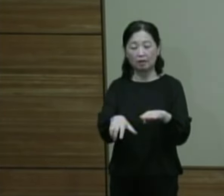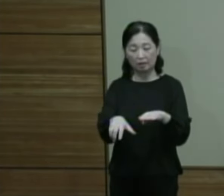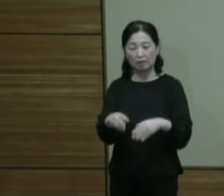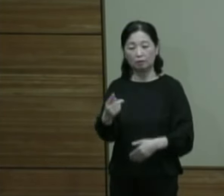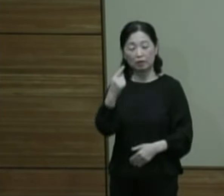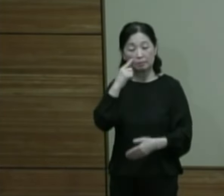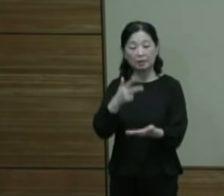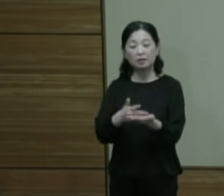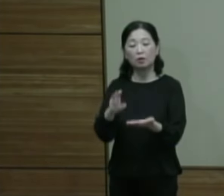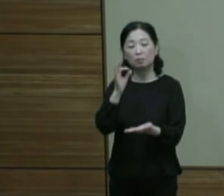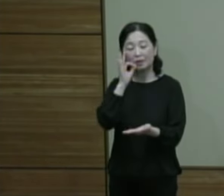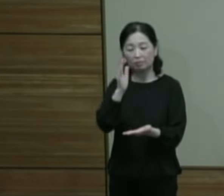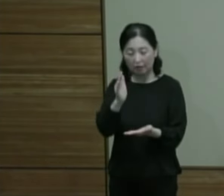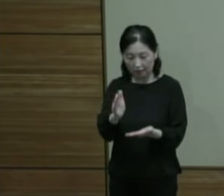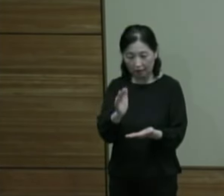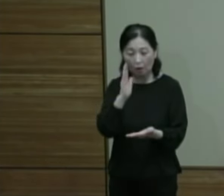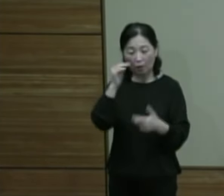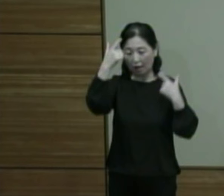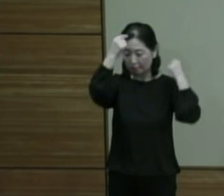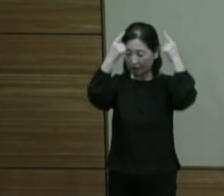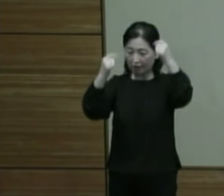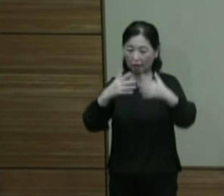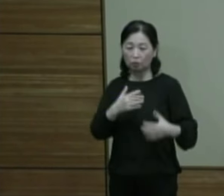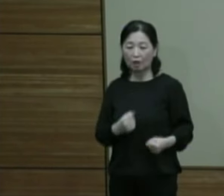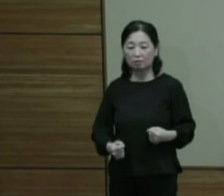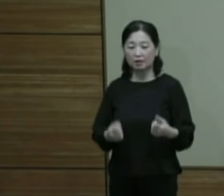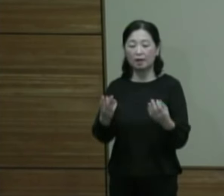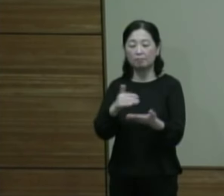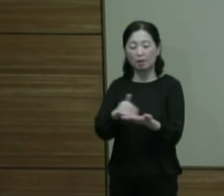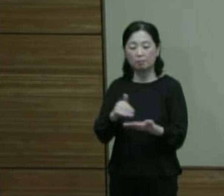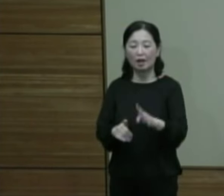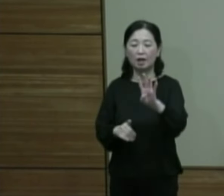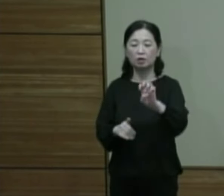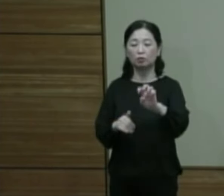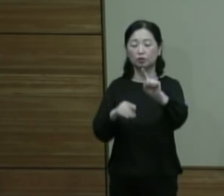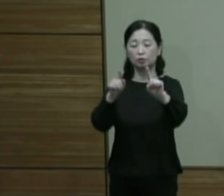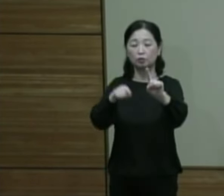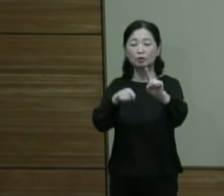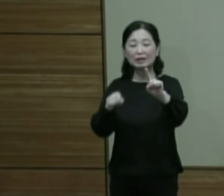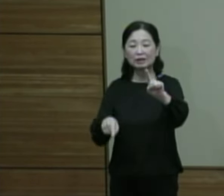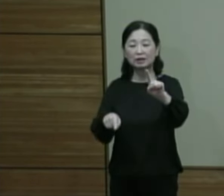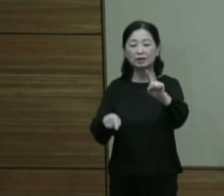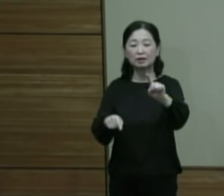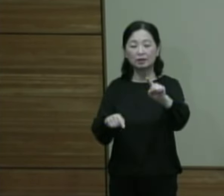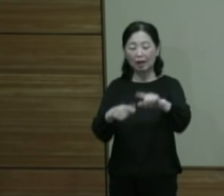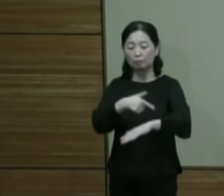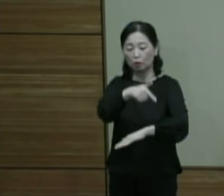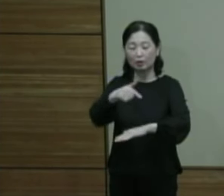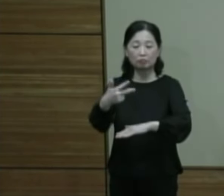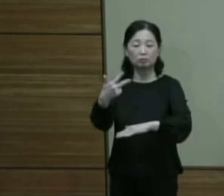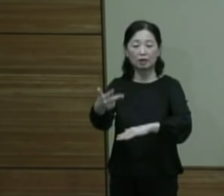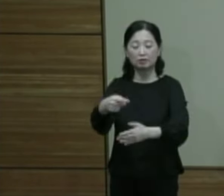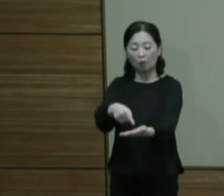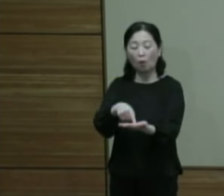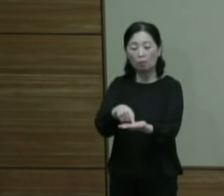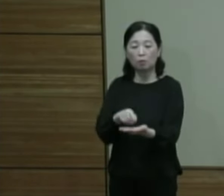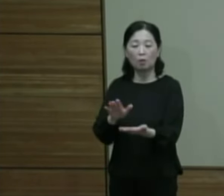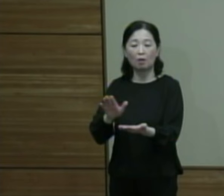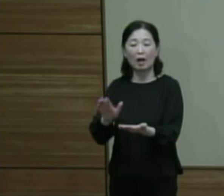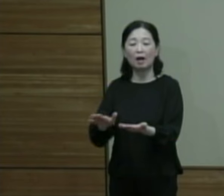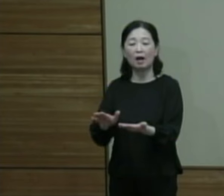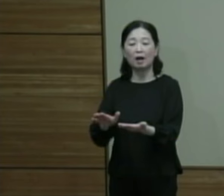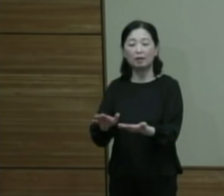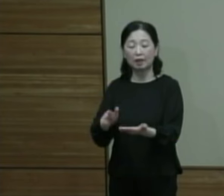と、和歌山大学の学生さんが41名この7つのプロジェクトに応募してくださいました。7つというのは振興局ご